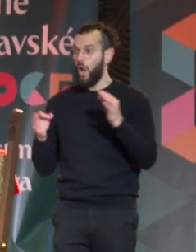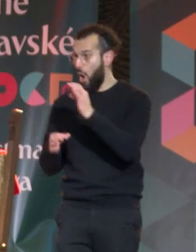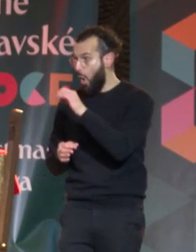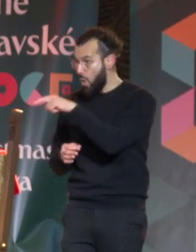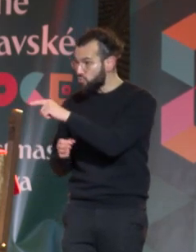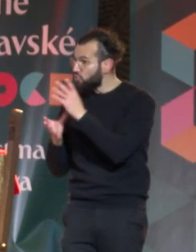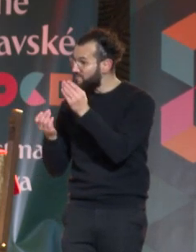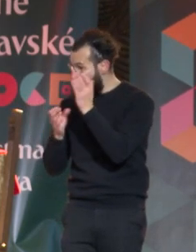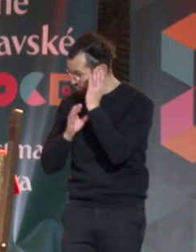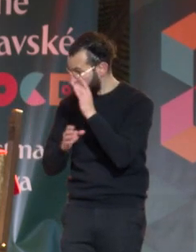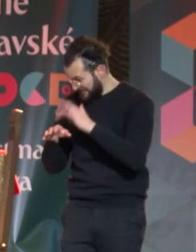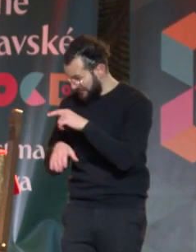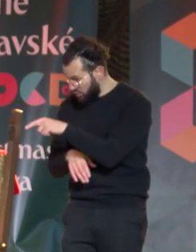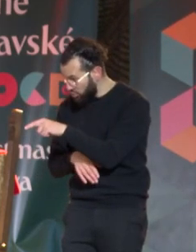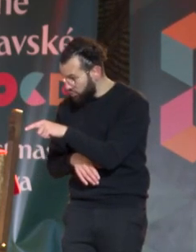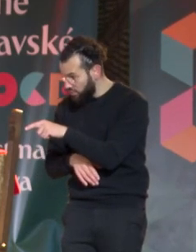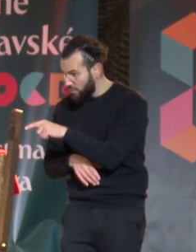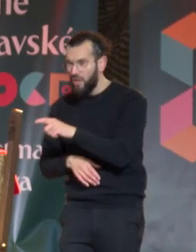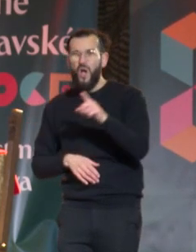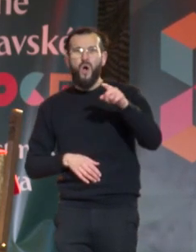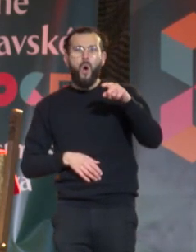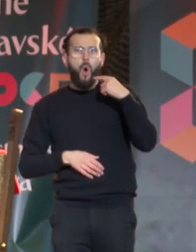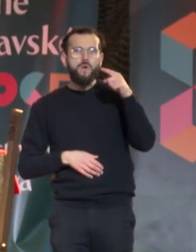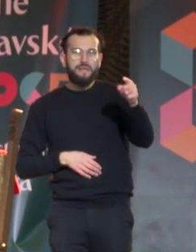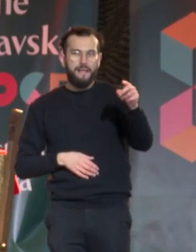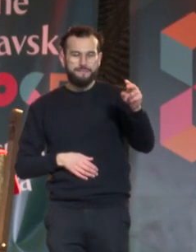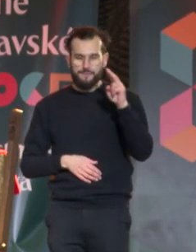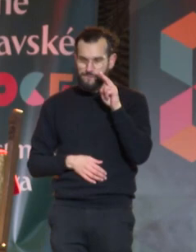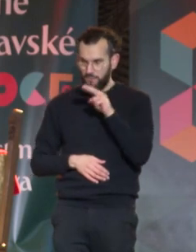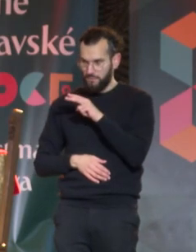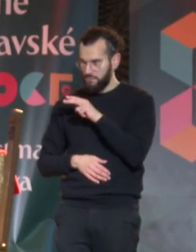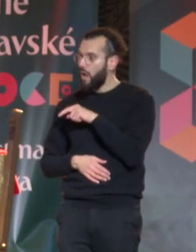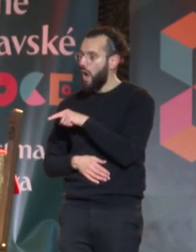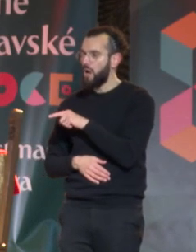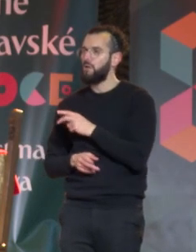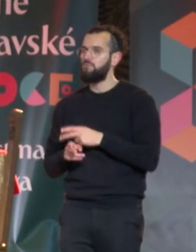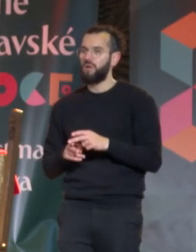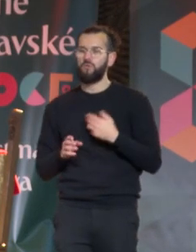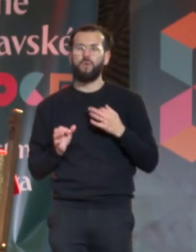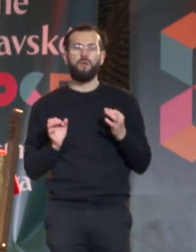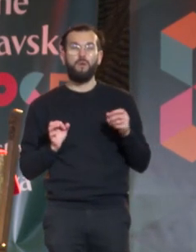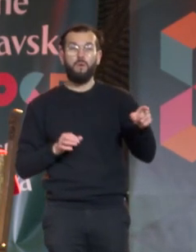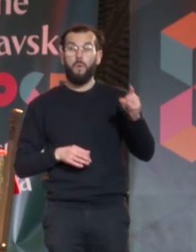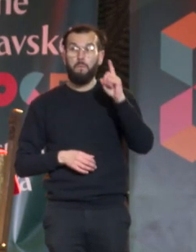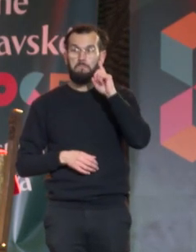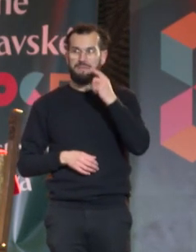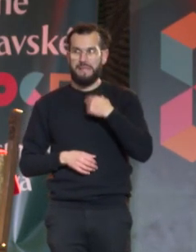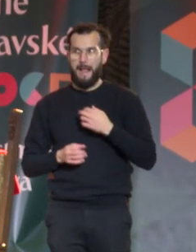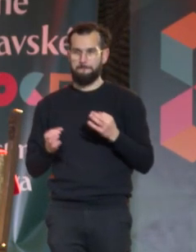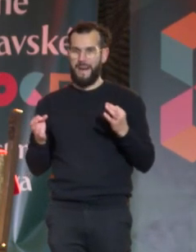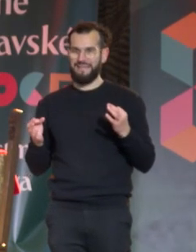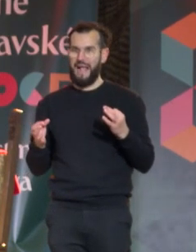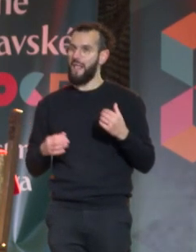Tato vidí, ako sa nehybne sústredím a je spokojný. Myslí si, že meditujem, ale